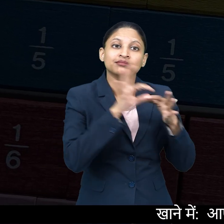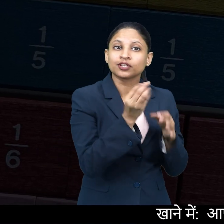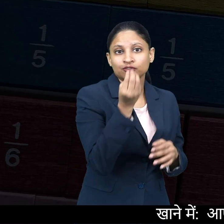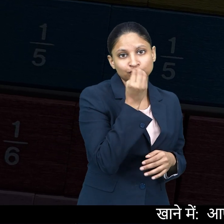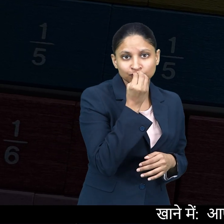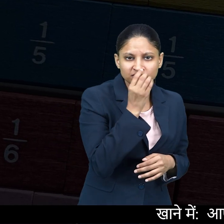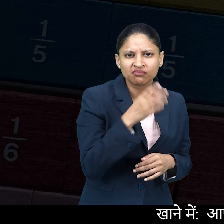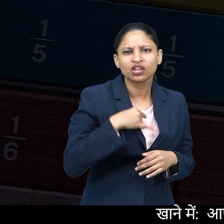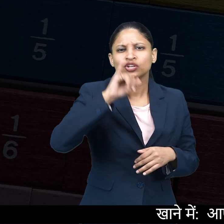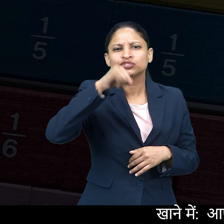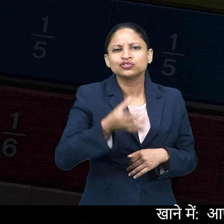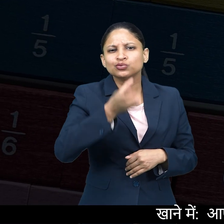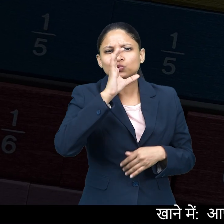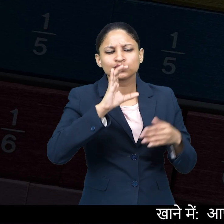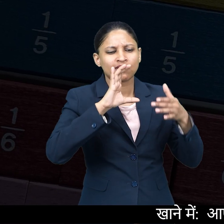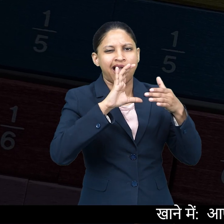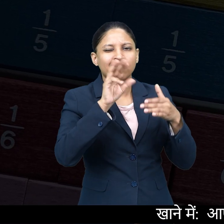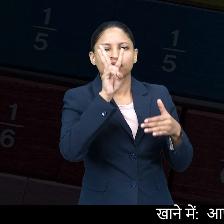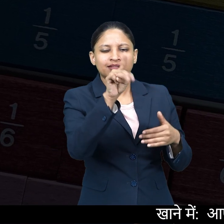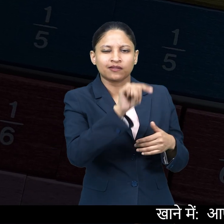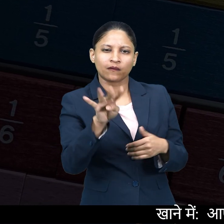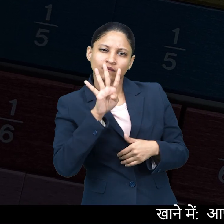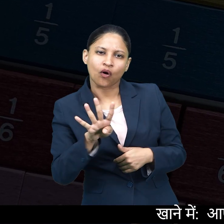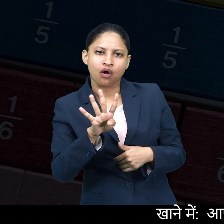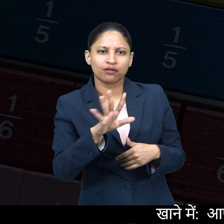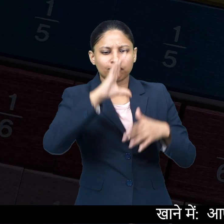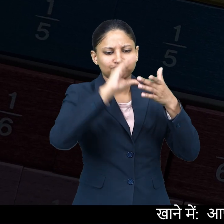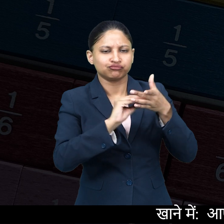खाने में आप 1/4 गिलास जूस पी सकते हैं।